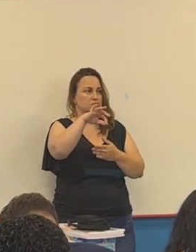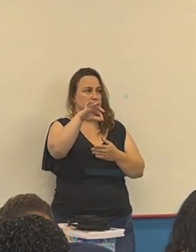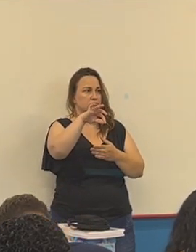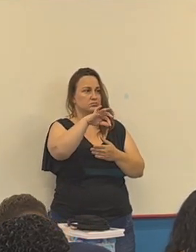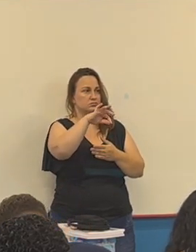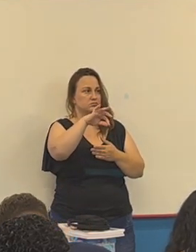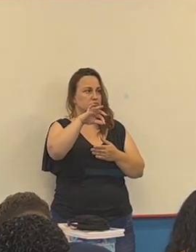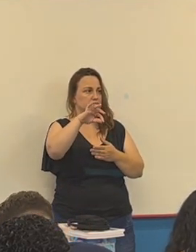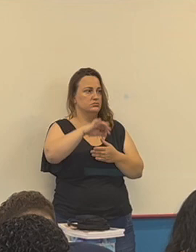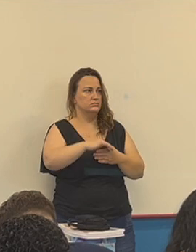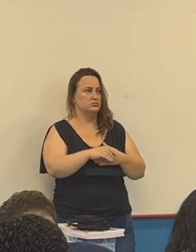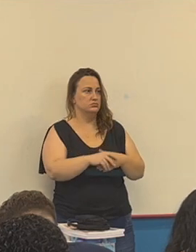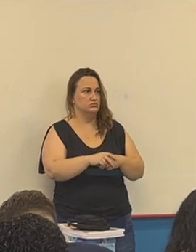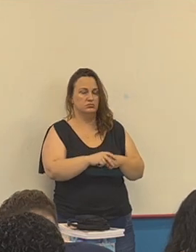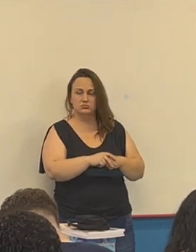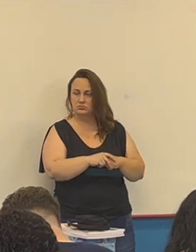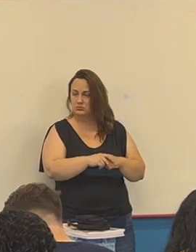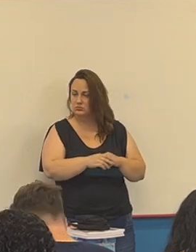nome da. Tá.